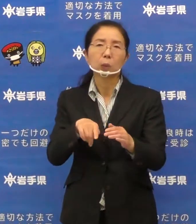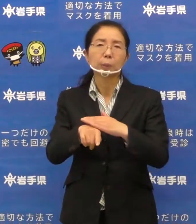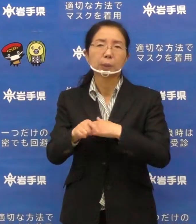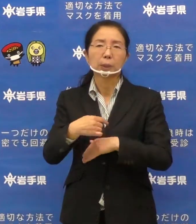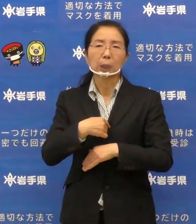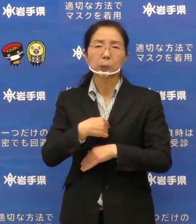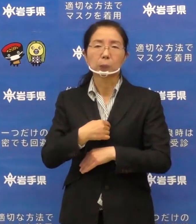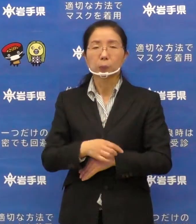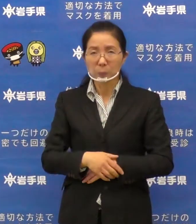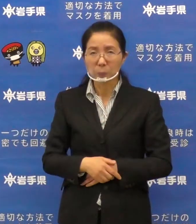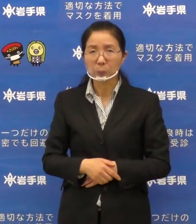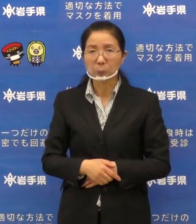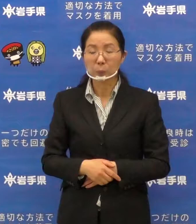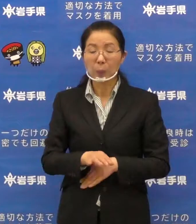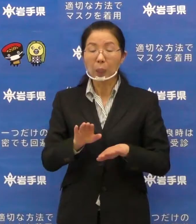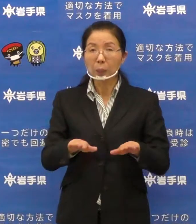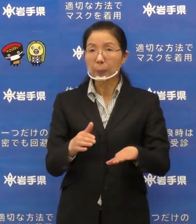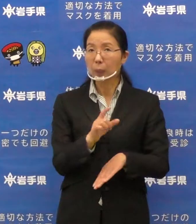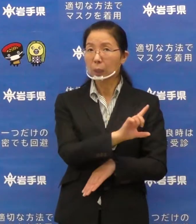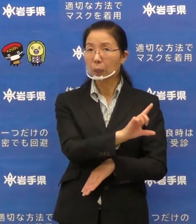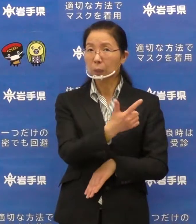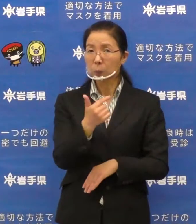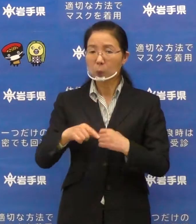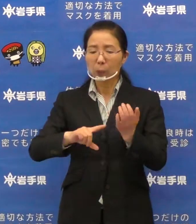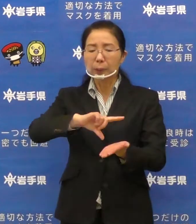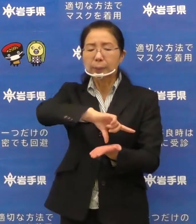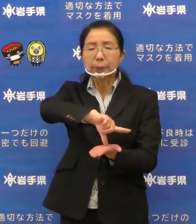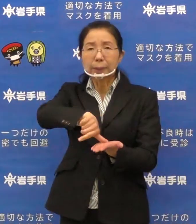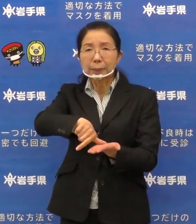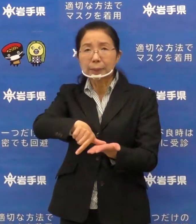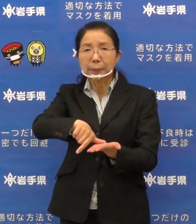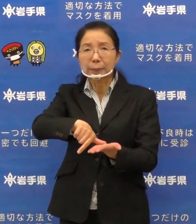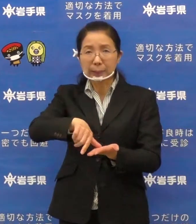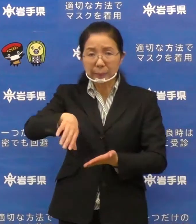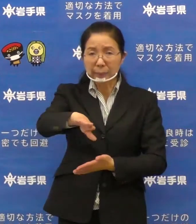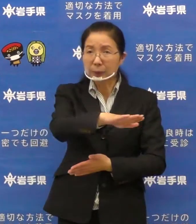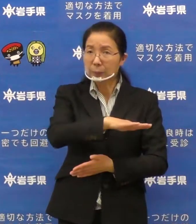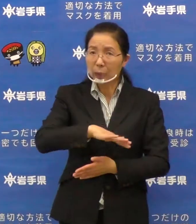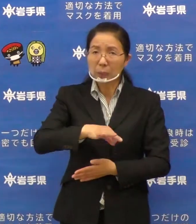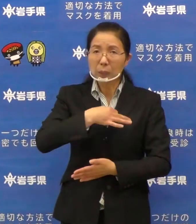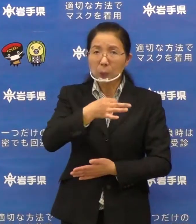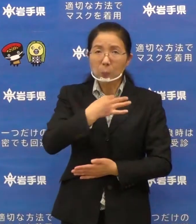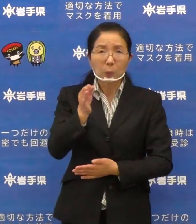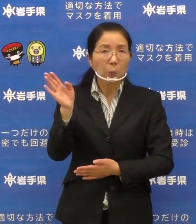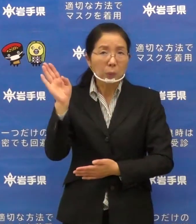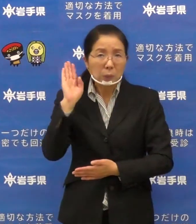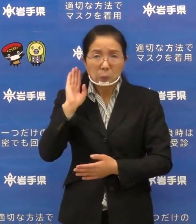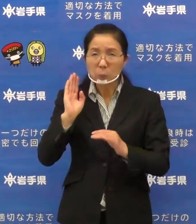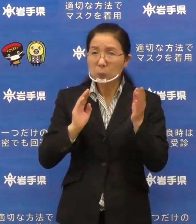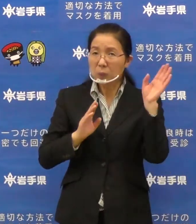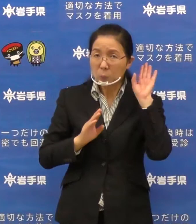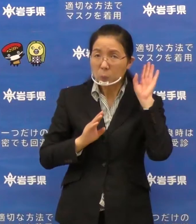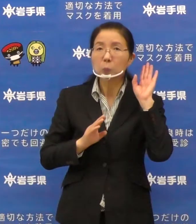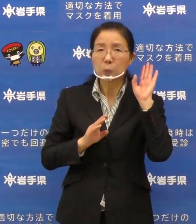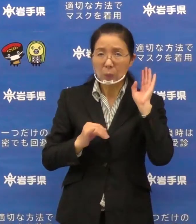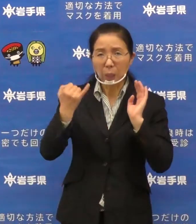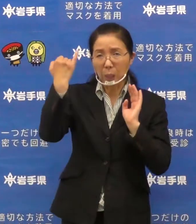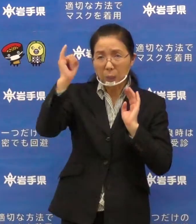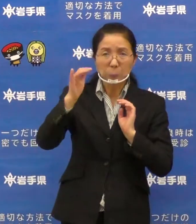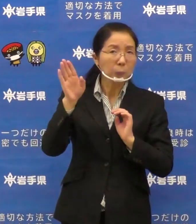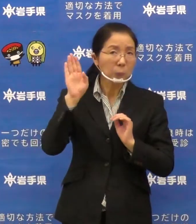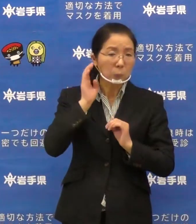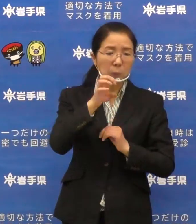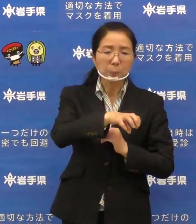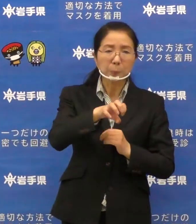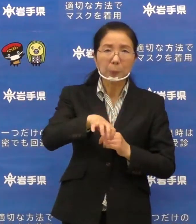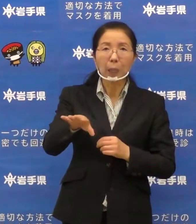。いろいろその地元の皆さんの声もこうどんどん意見出す場があ